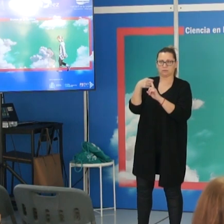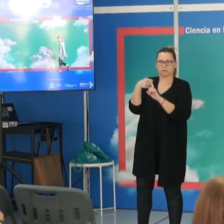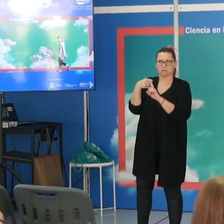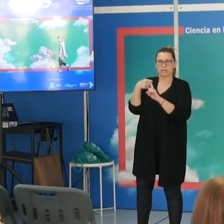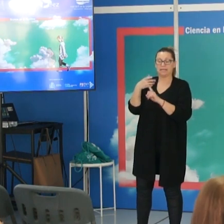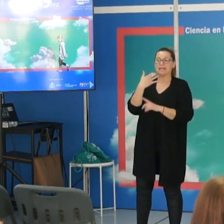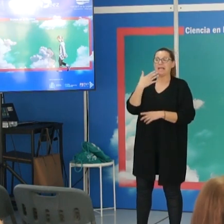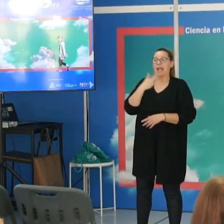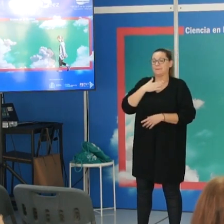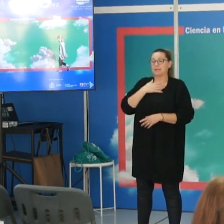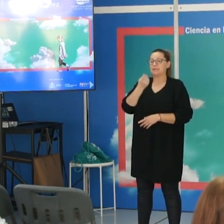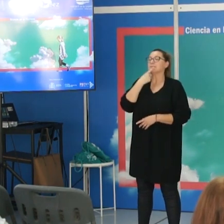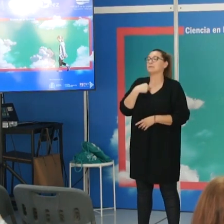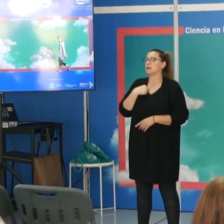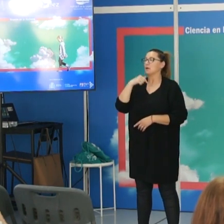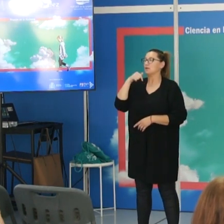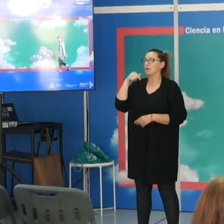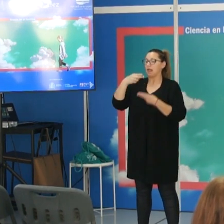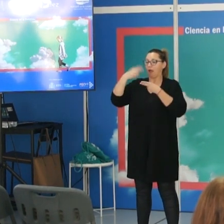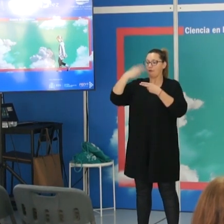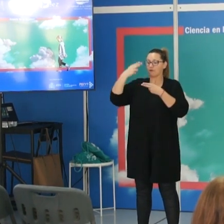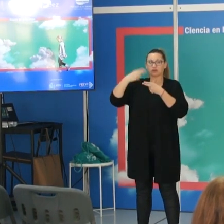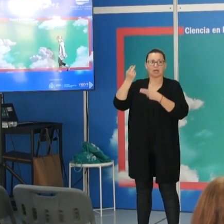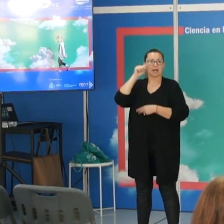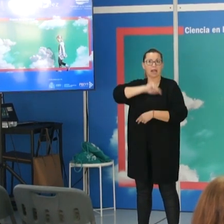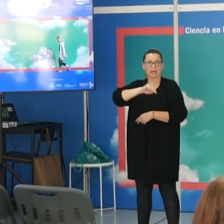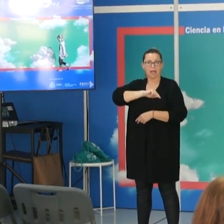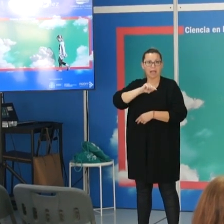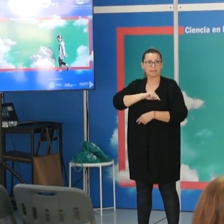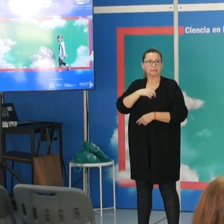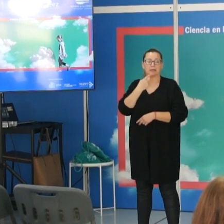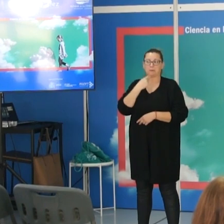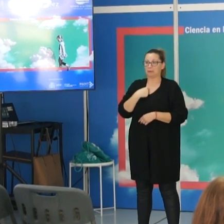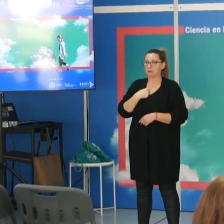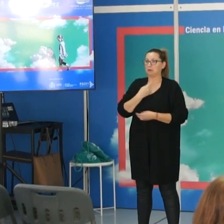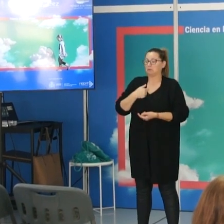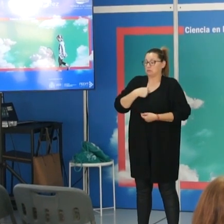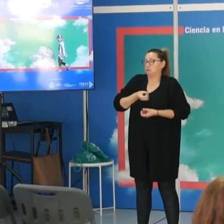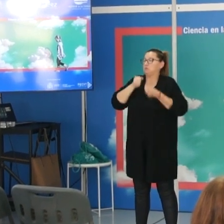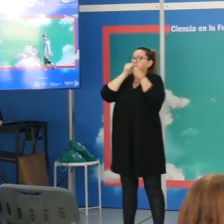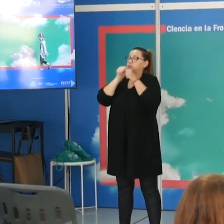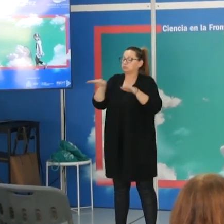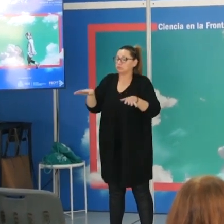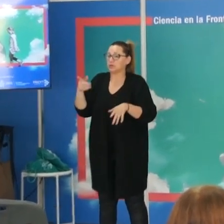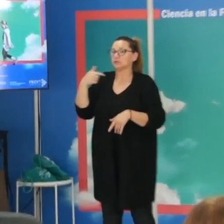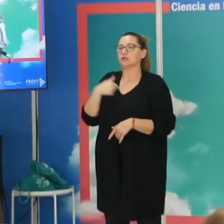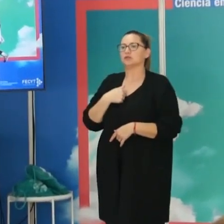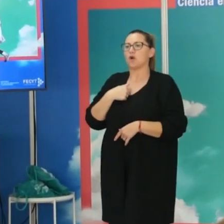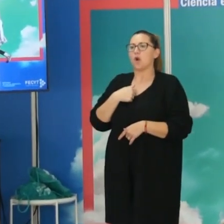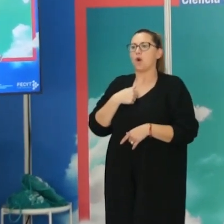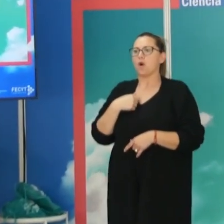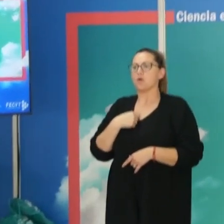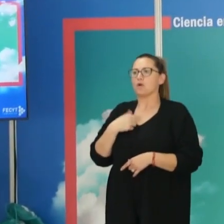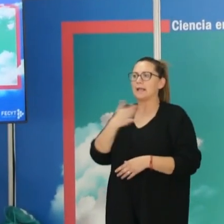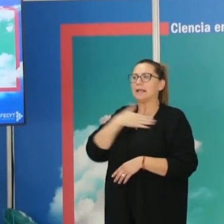Bueno, se me ofreció hablar de las fronteras en la ética y lo que yo os traigo aquí es una reflexión,